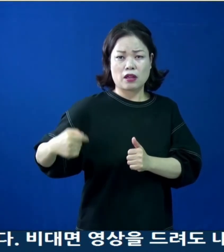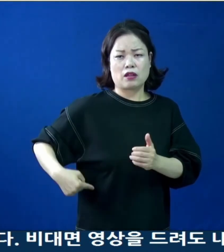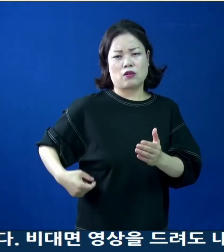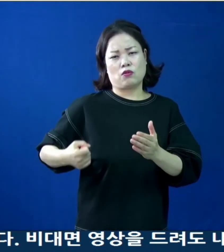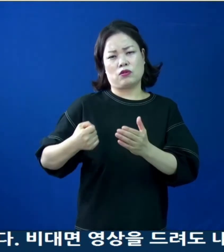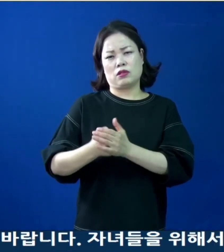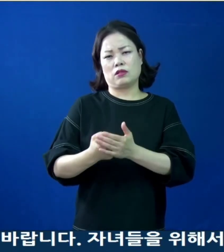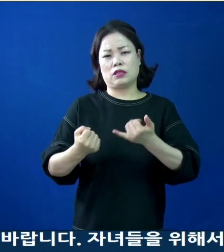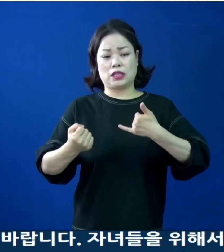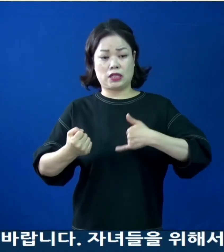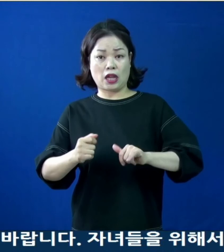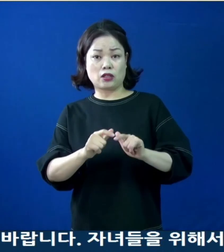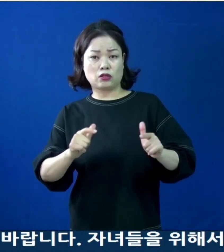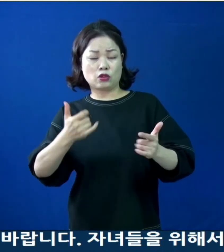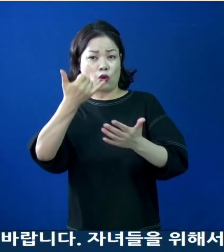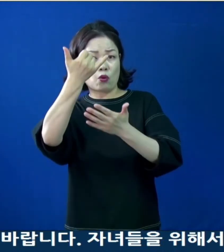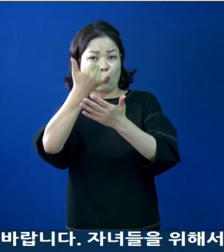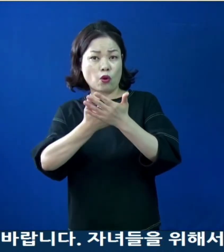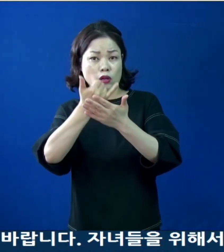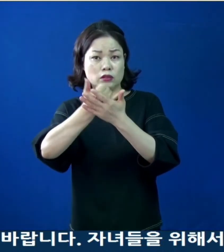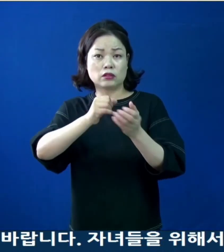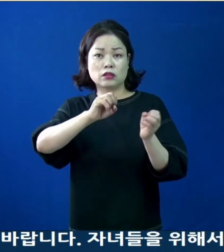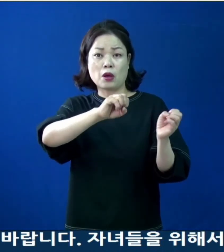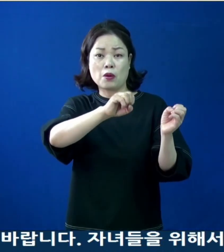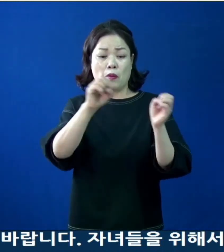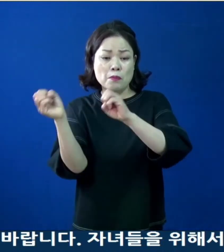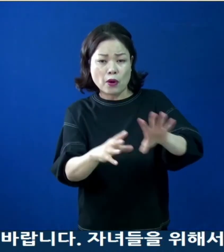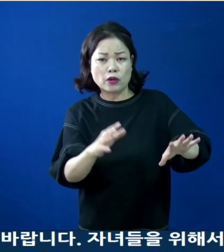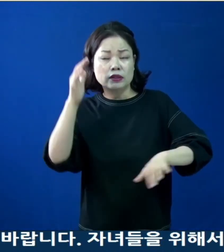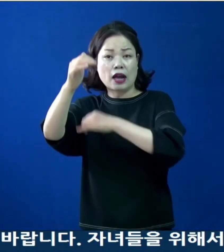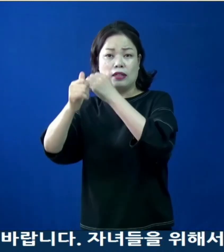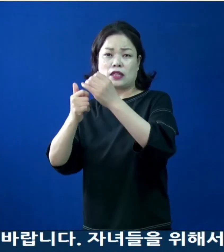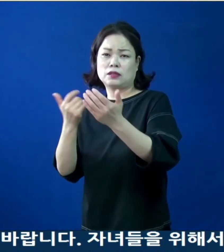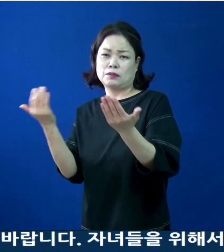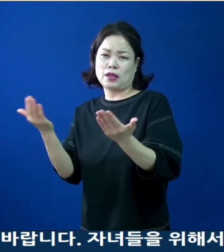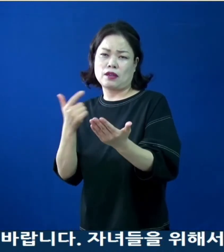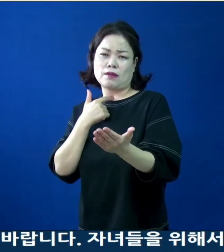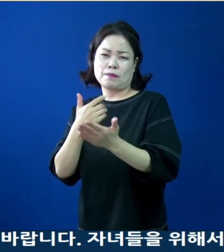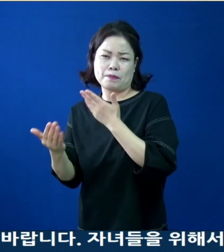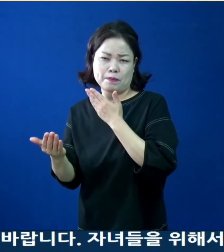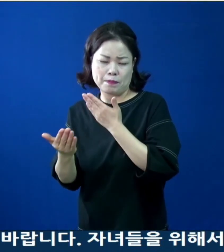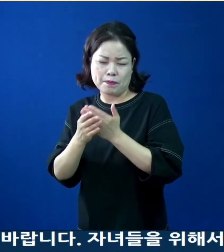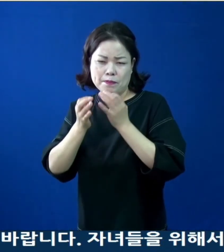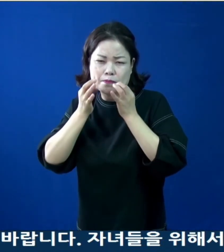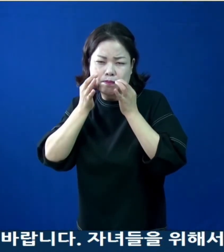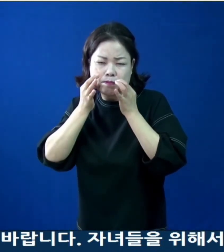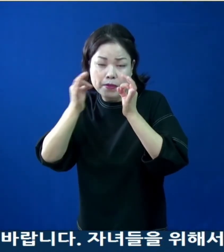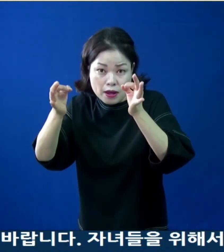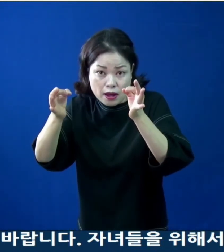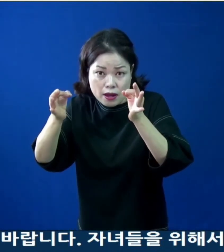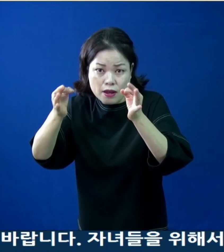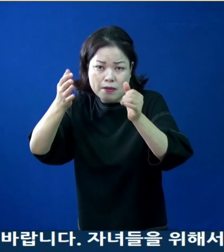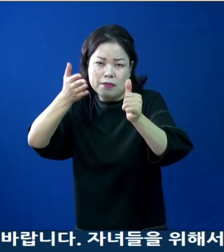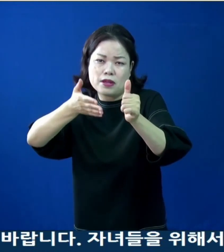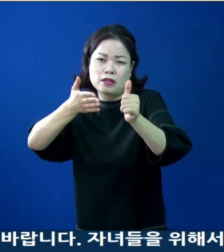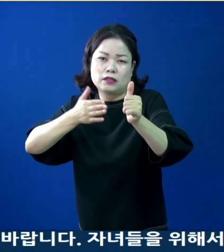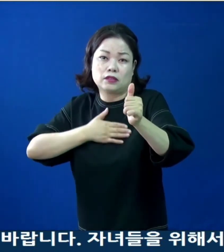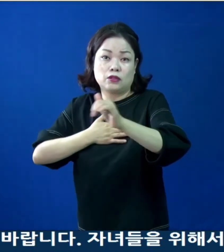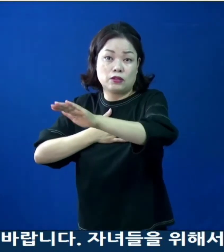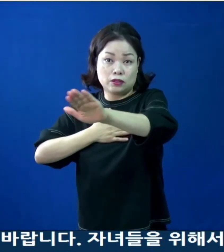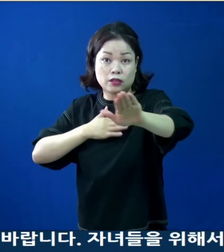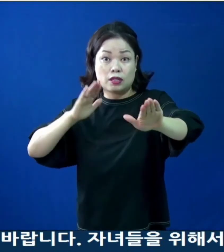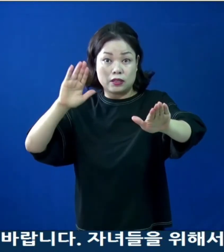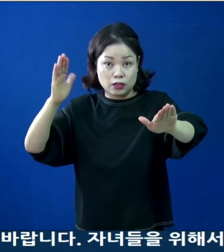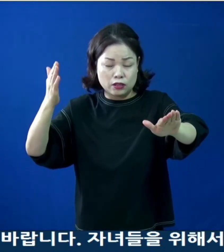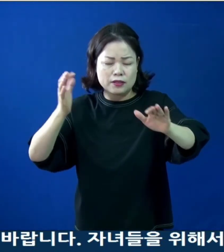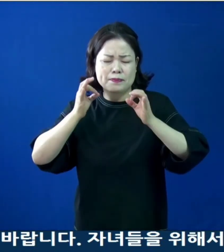우리 자녀들에게도 고아처럼 버려두지 않으시는 하나님의 역사를 맛볼 수 있게 해달라고 간절히 구하실 수 있는 저와 여러분들 될 수